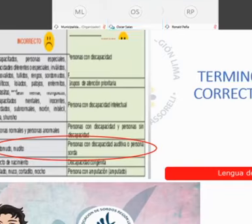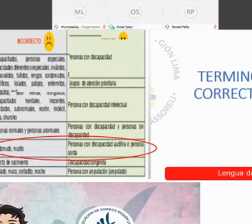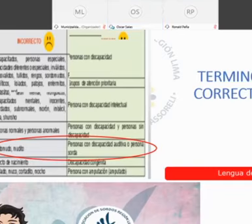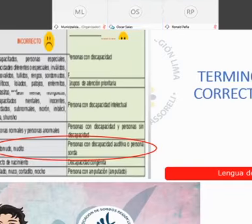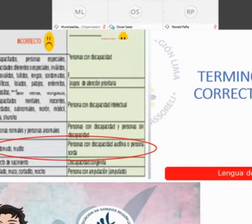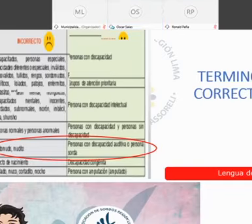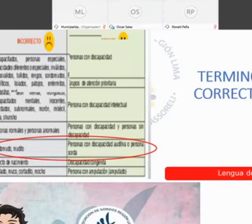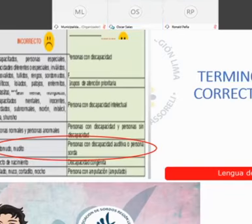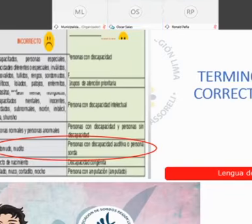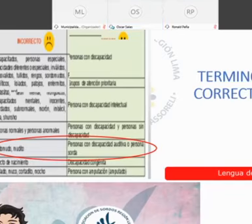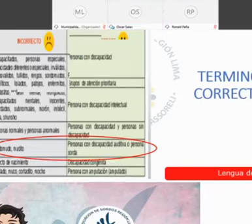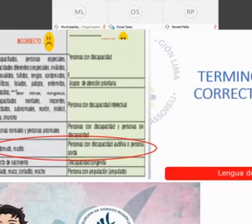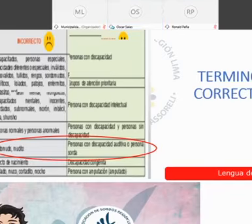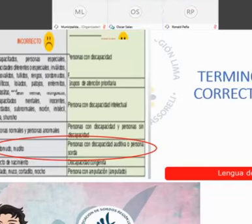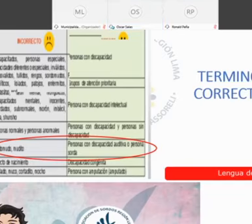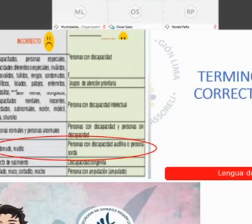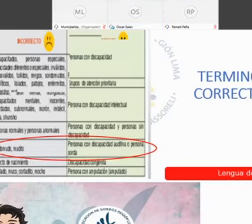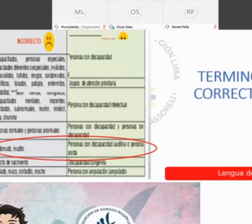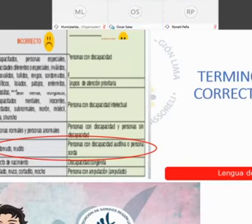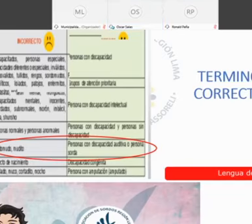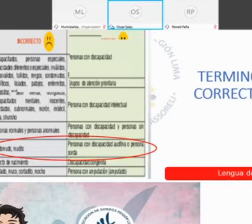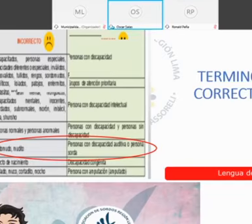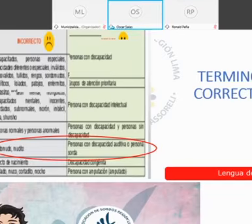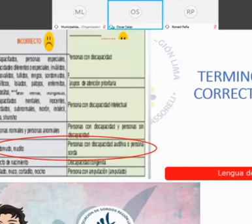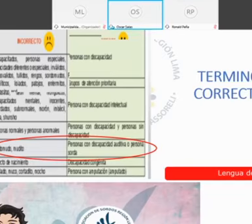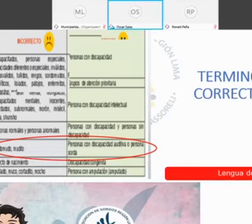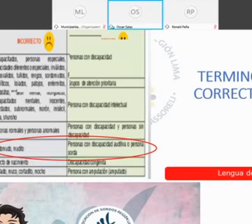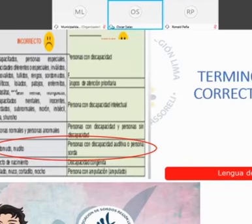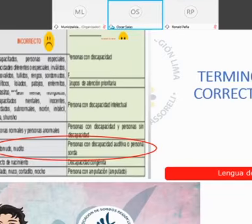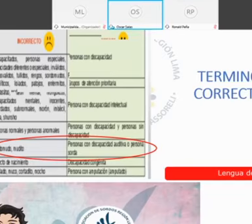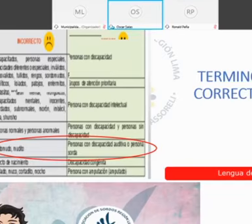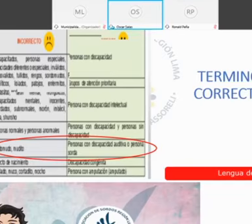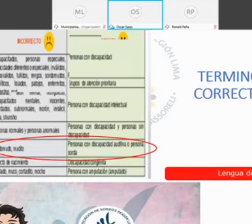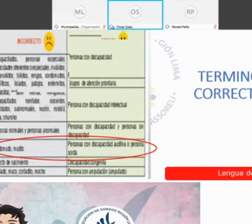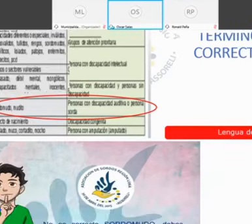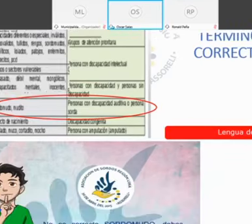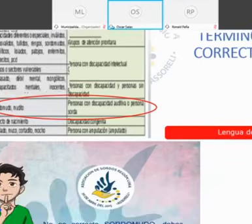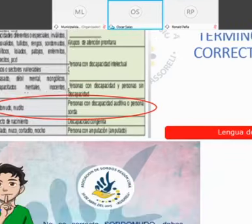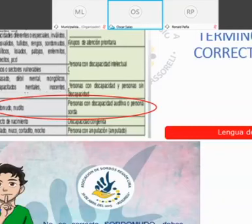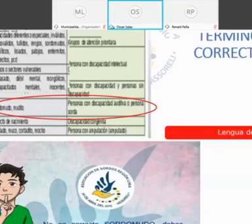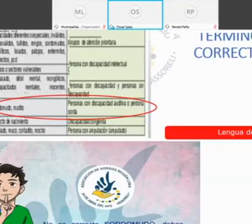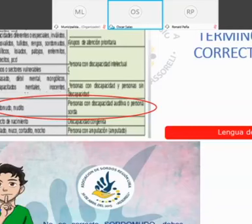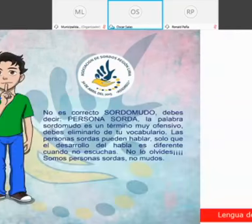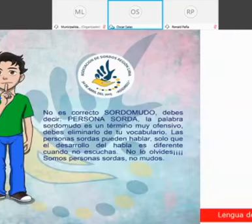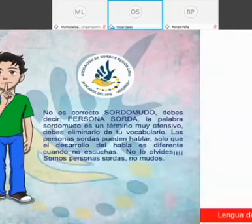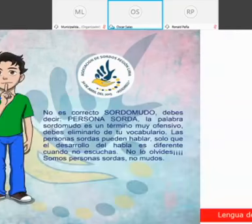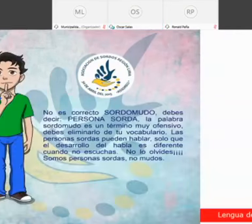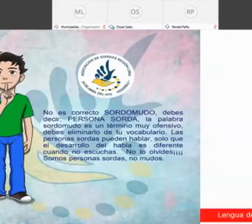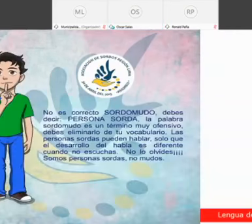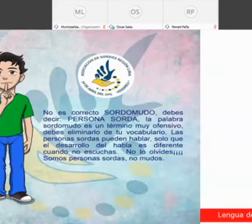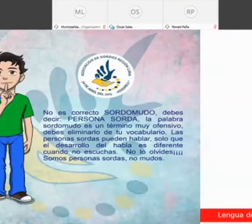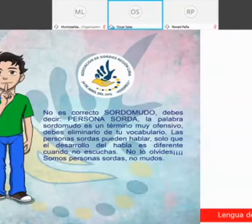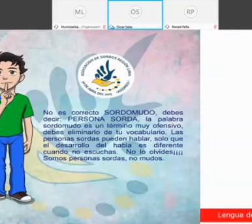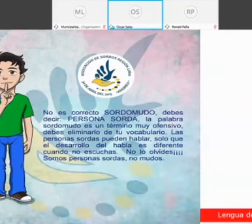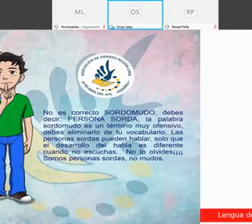Entonces, ¿no? correcto decir sordo-mudo, ¿no? Debemos